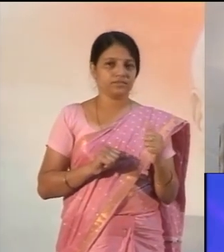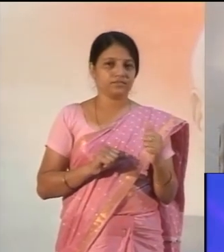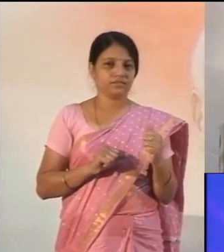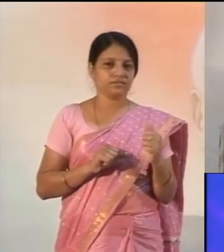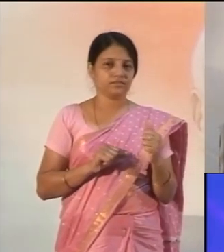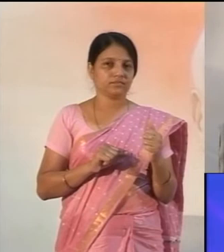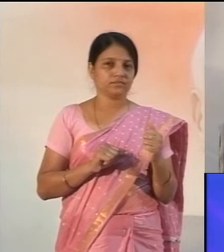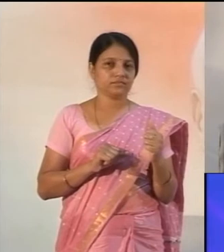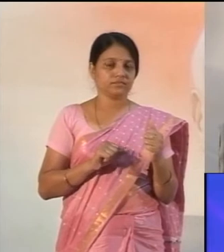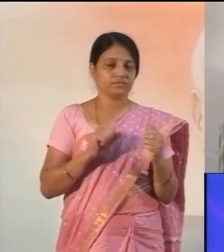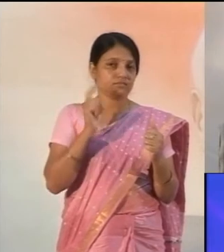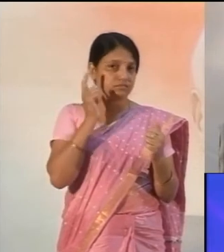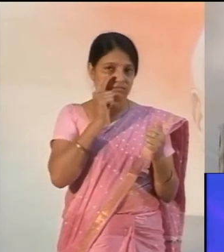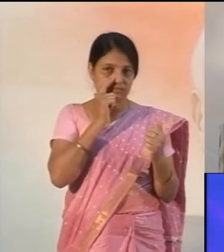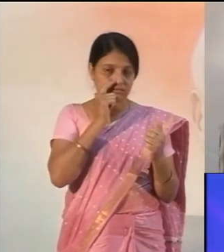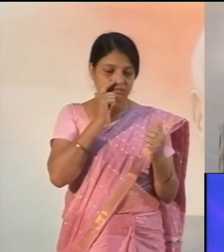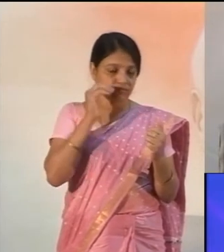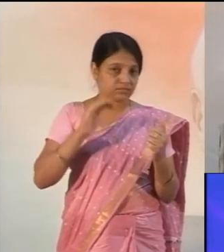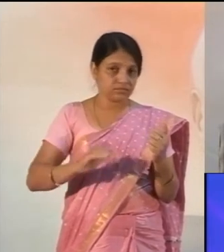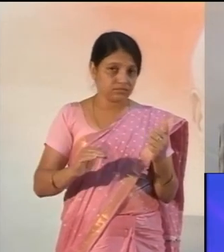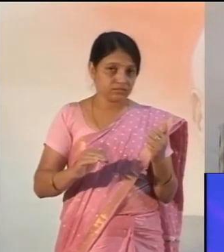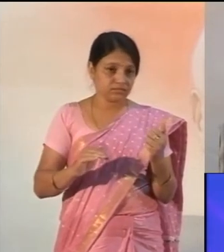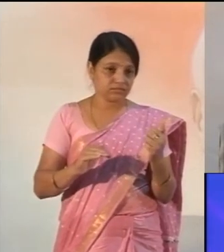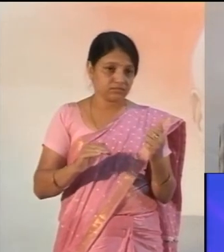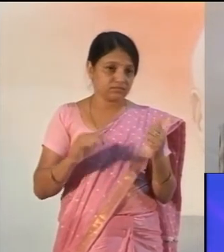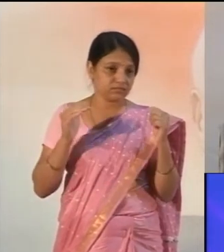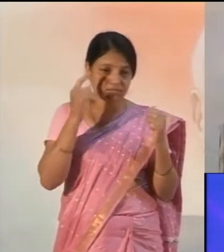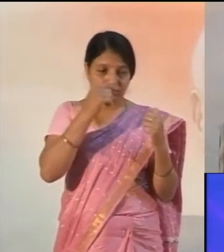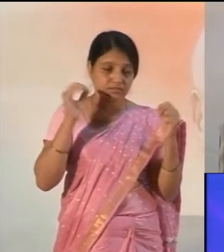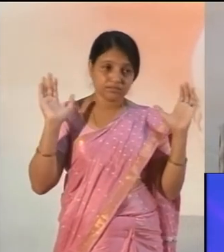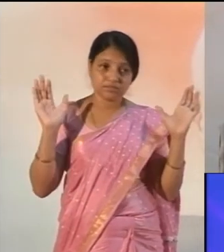लेकिन बच्चे ने परी से कुछ भी नहीं पूछा